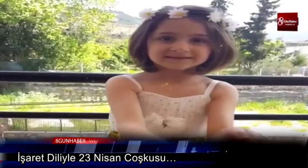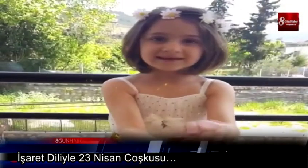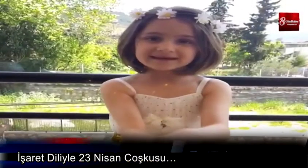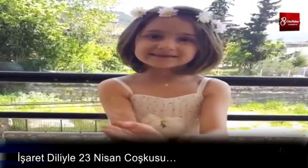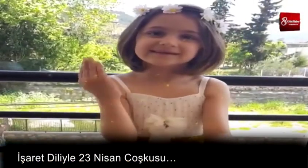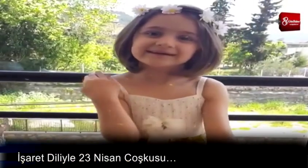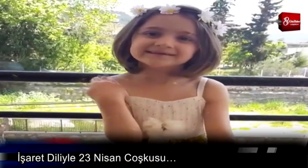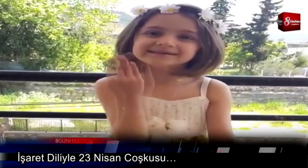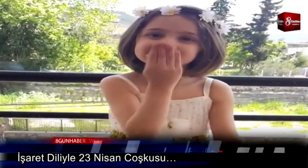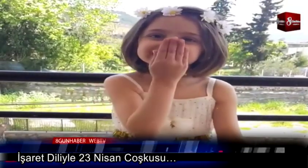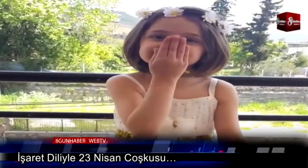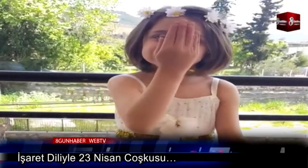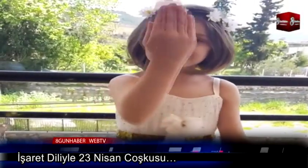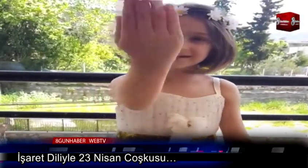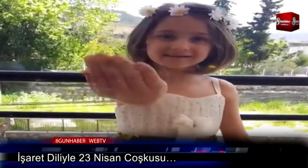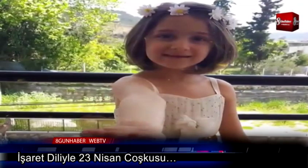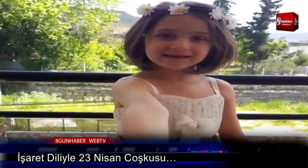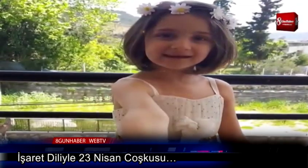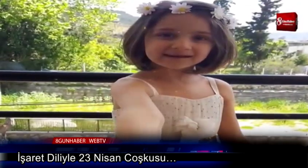Elimizde taze kır çiçekleri,